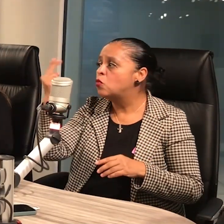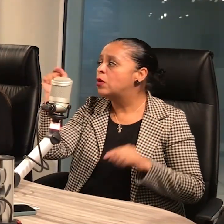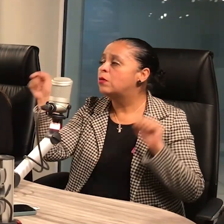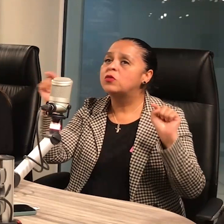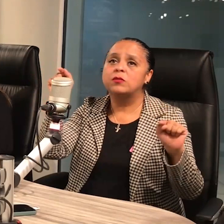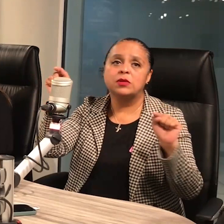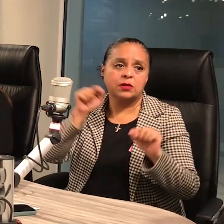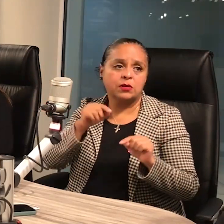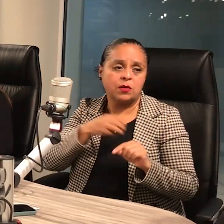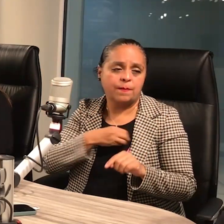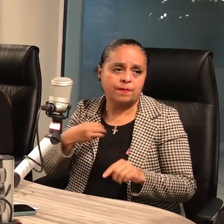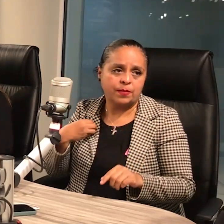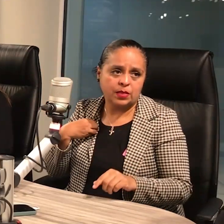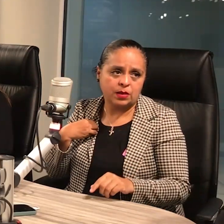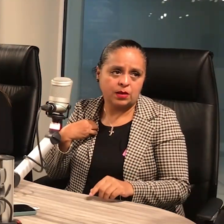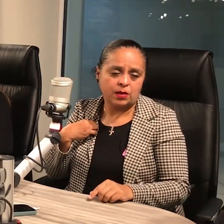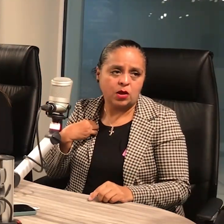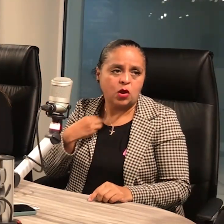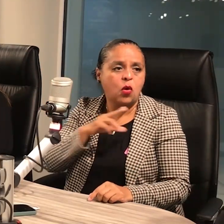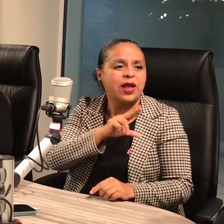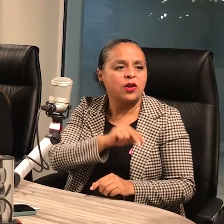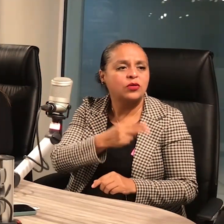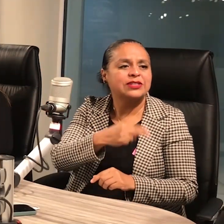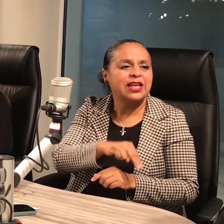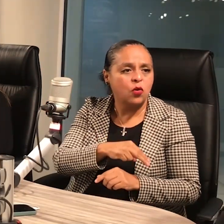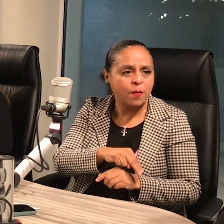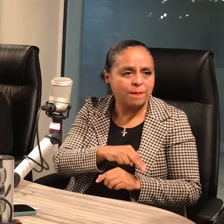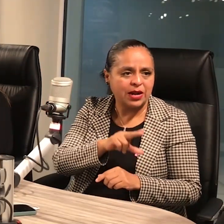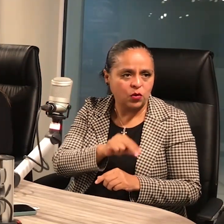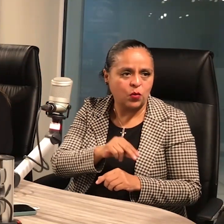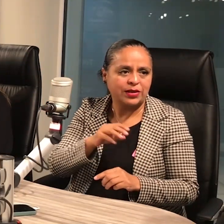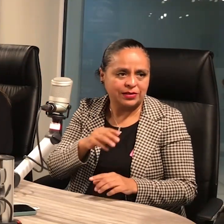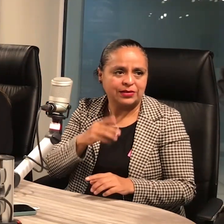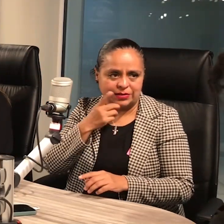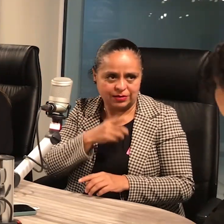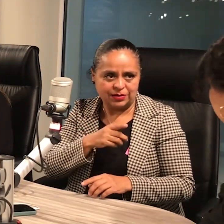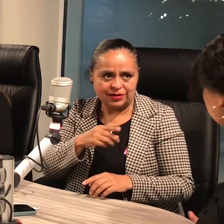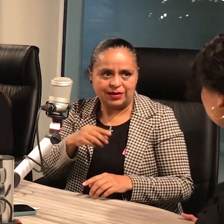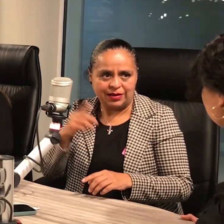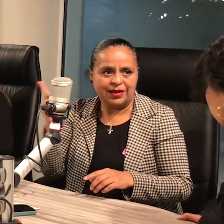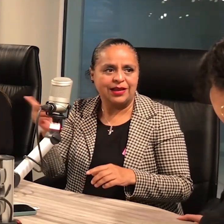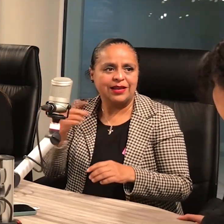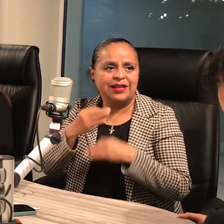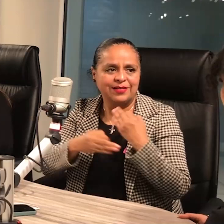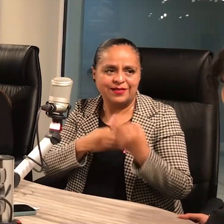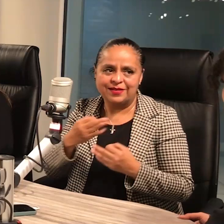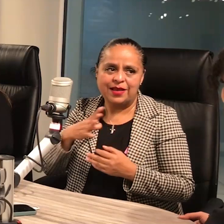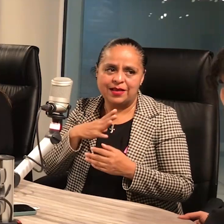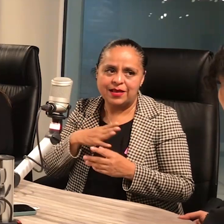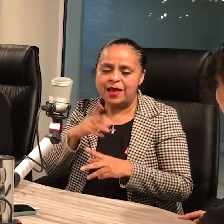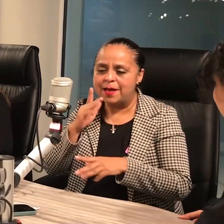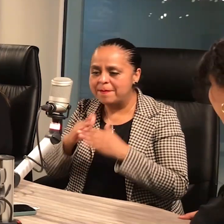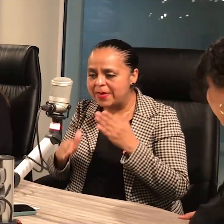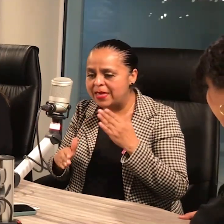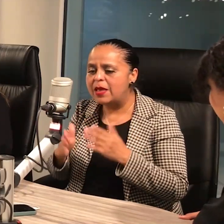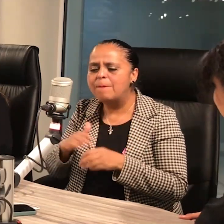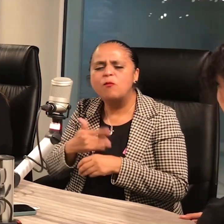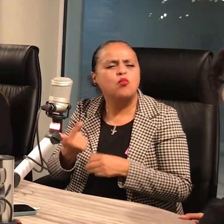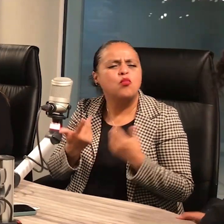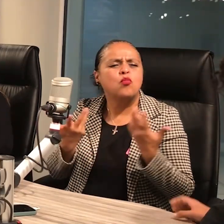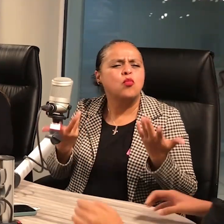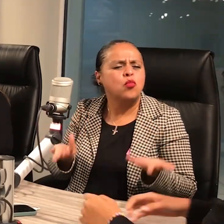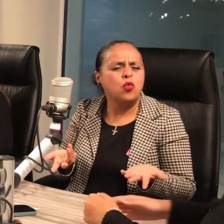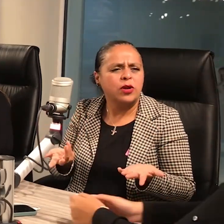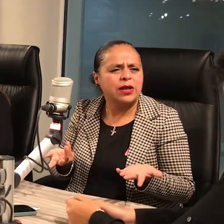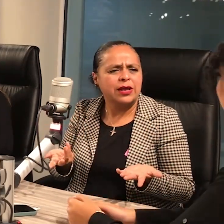tienen esta obligación, y por eso a veces vemos una universidad que sí tiene, otra que no tiene, otra que lo tiene a medias. ¿Por qué? Porque pues no